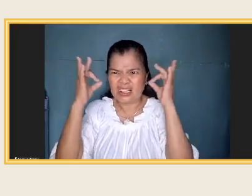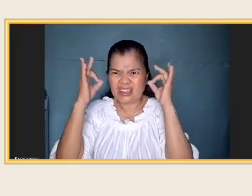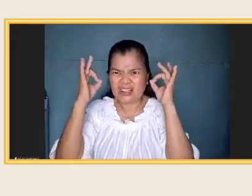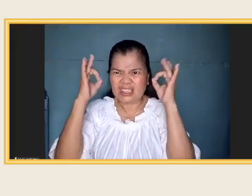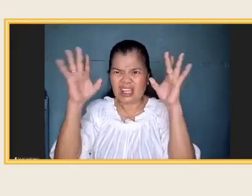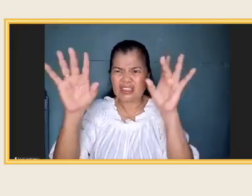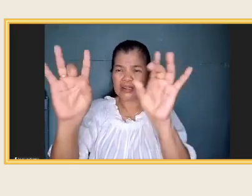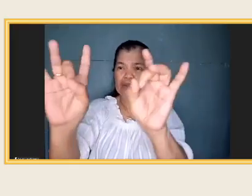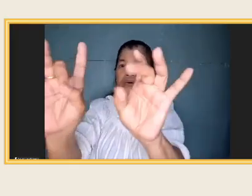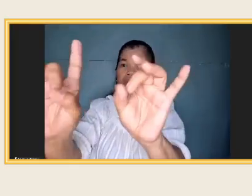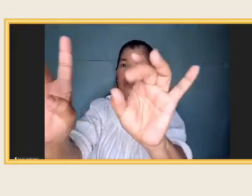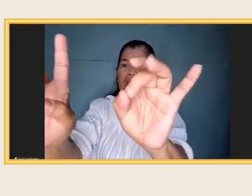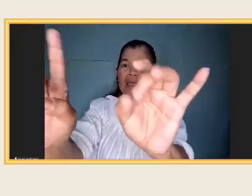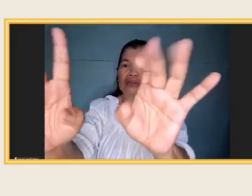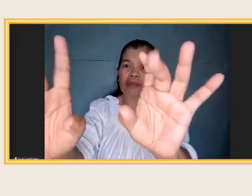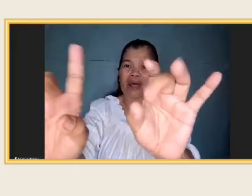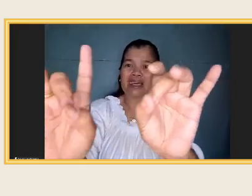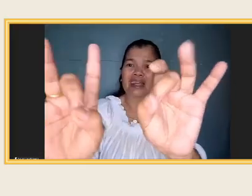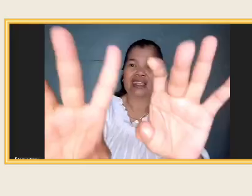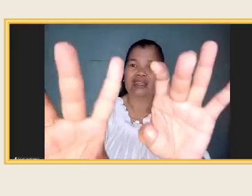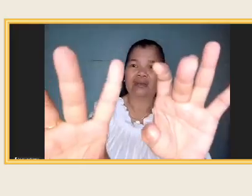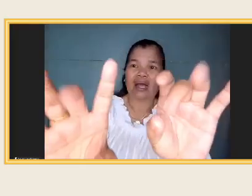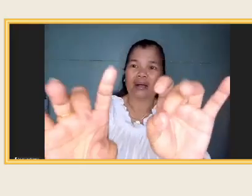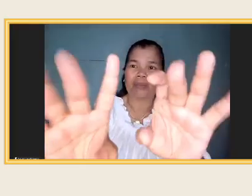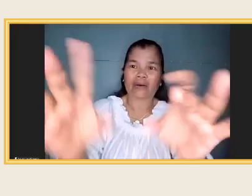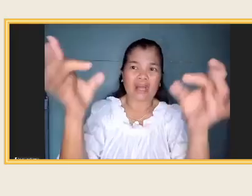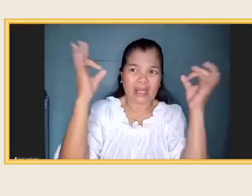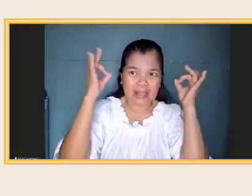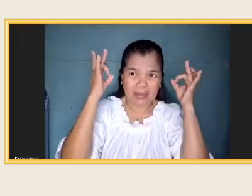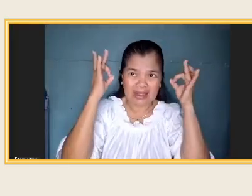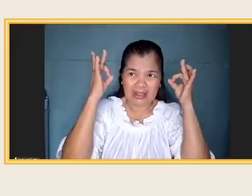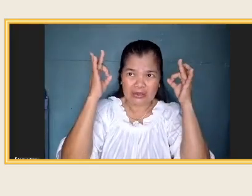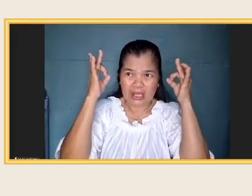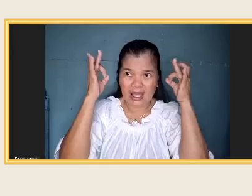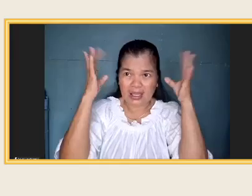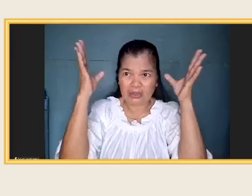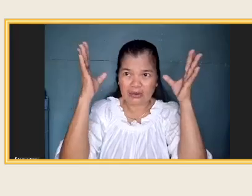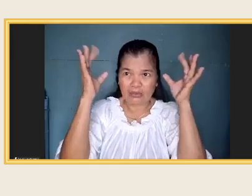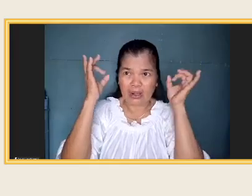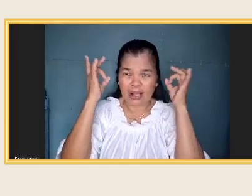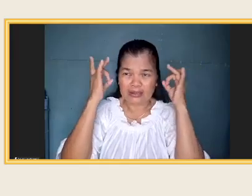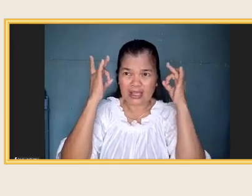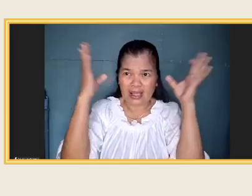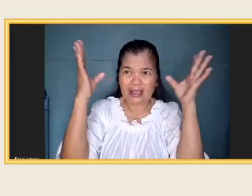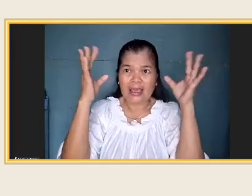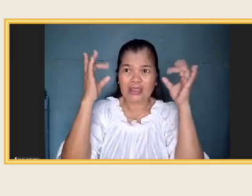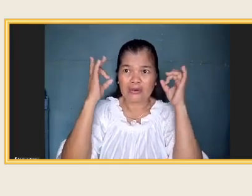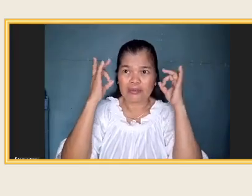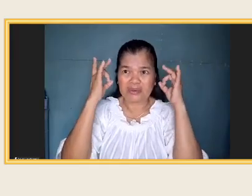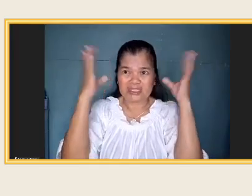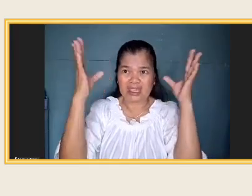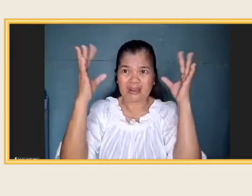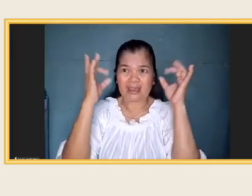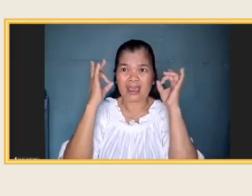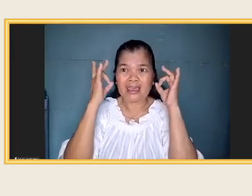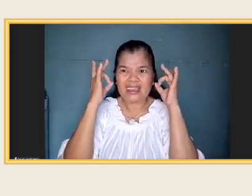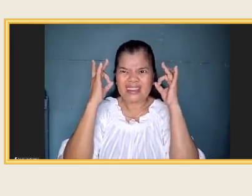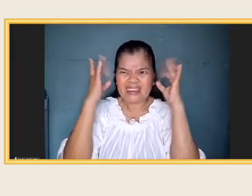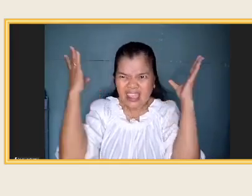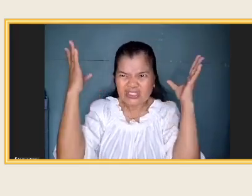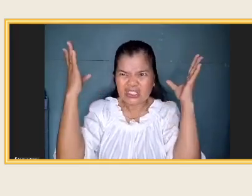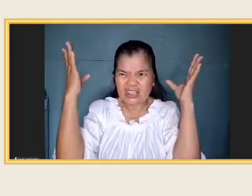Danger. There's a danger. Yung, ito, parang ginanyan nyo lang, pero nakatapat dito sa inyong sa yung pisngi.